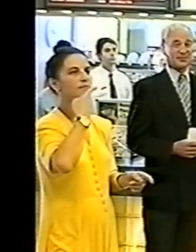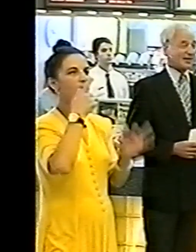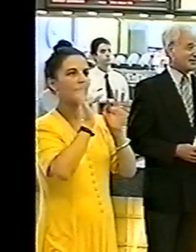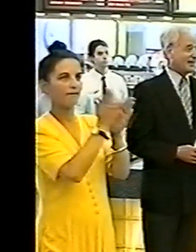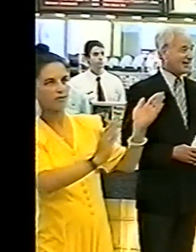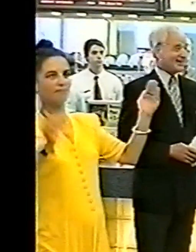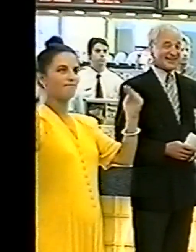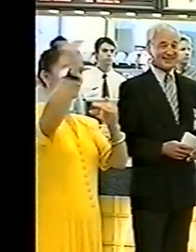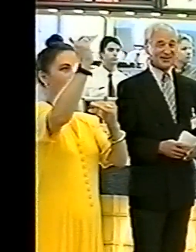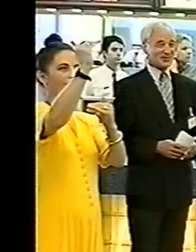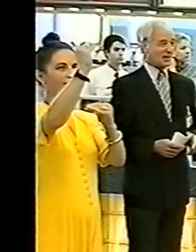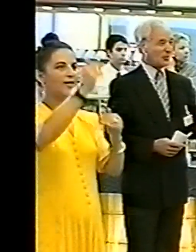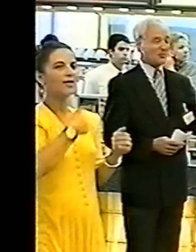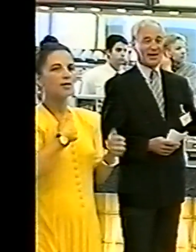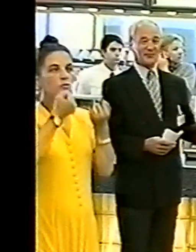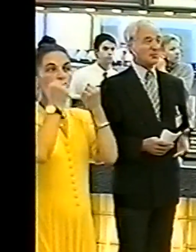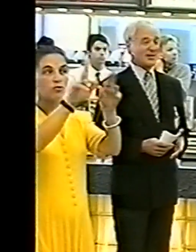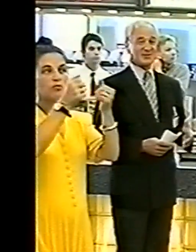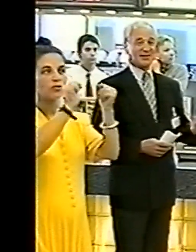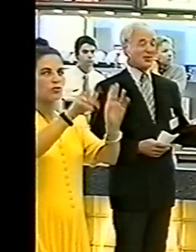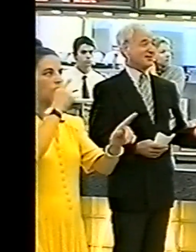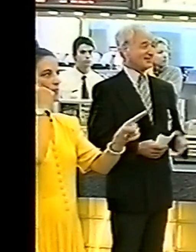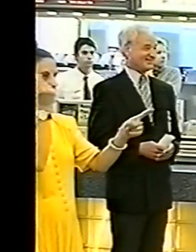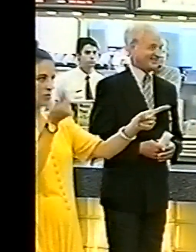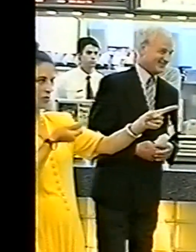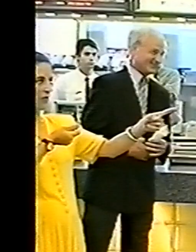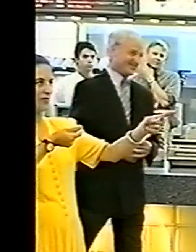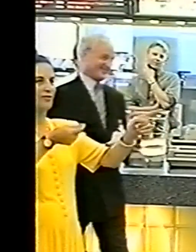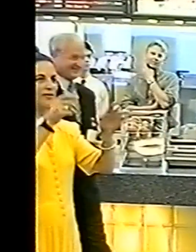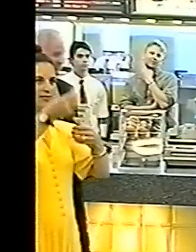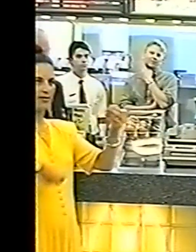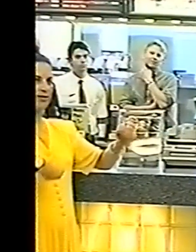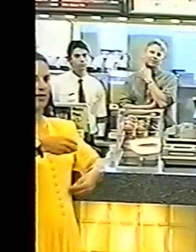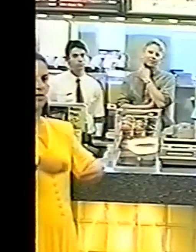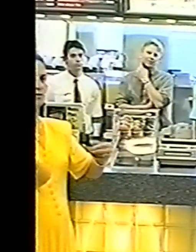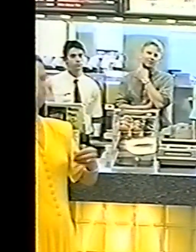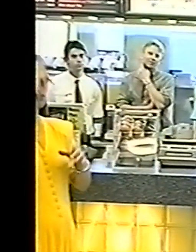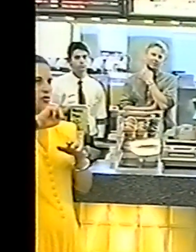que M. Sardinia, le directeur général d'Europcar, va nous parler de sa flotte.